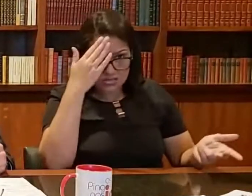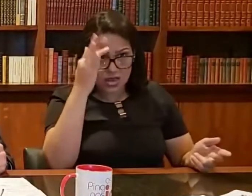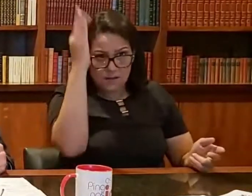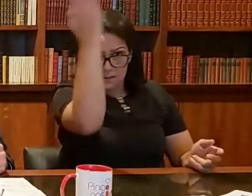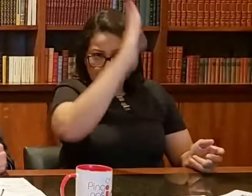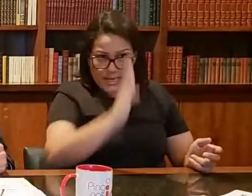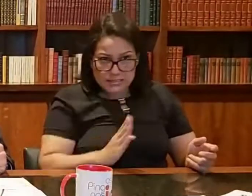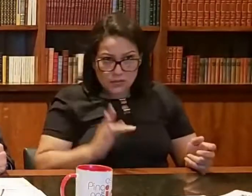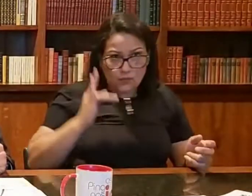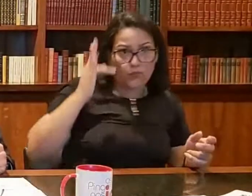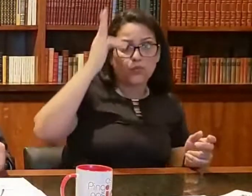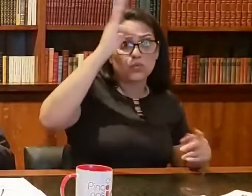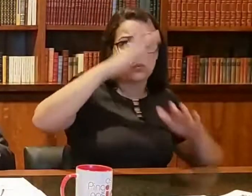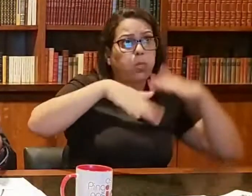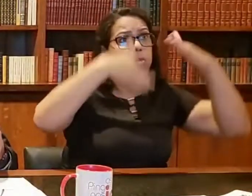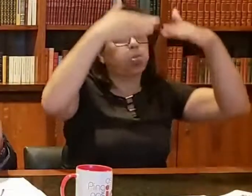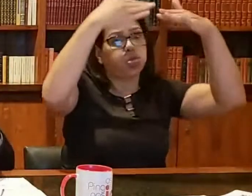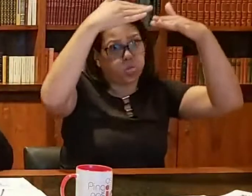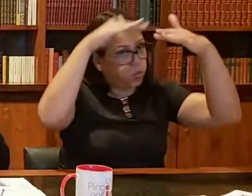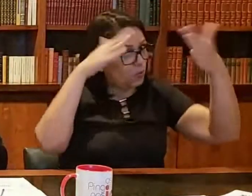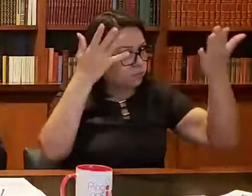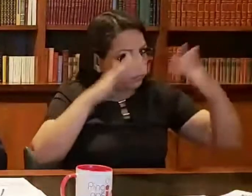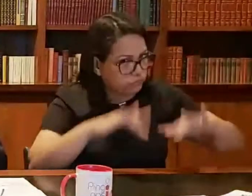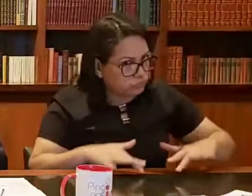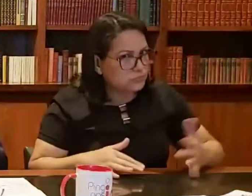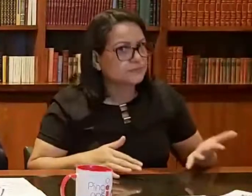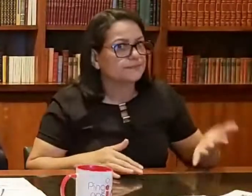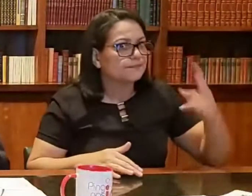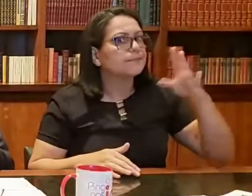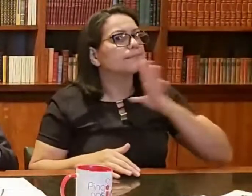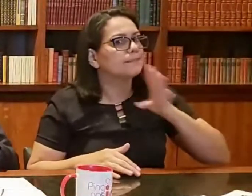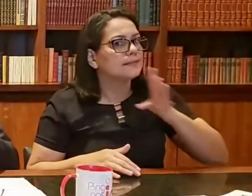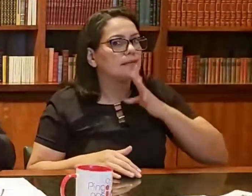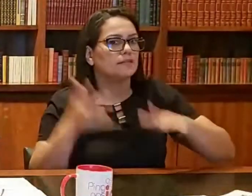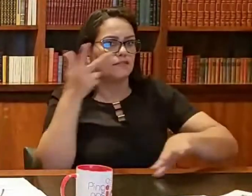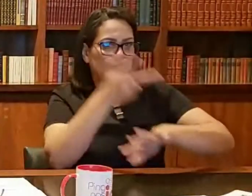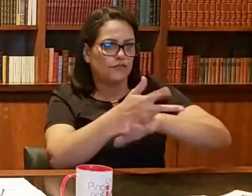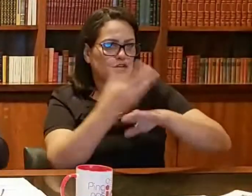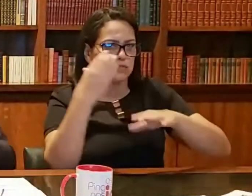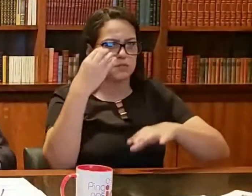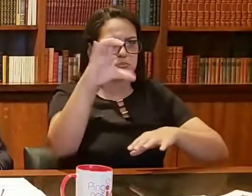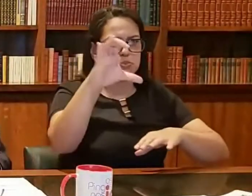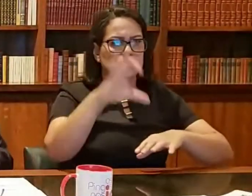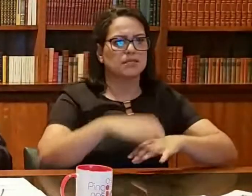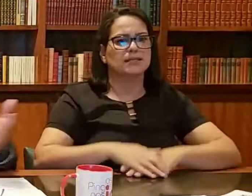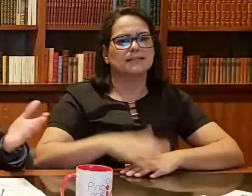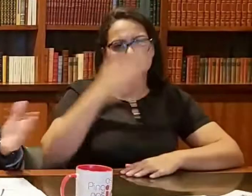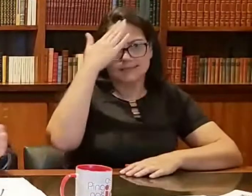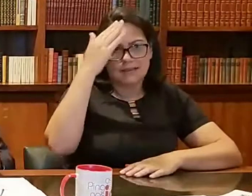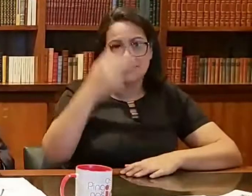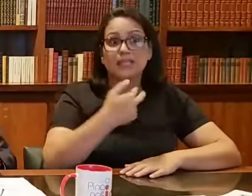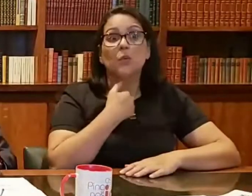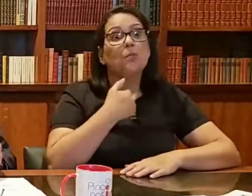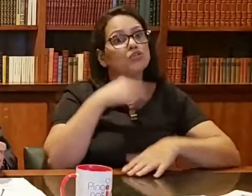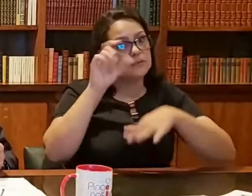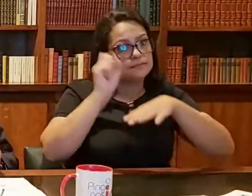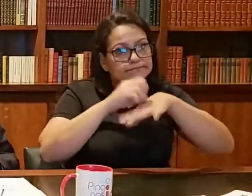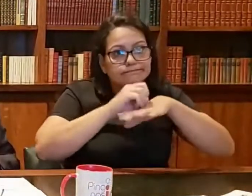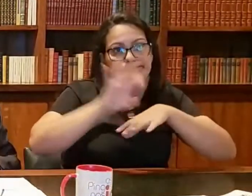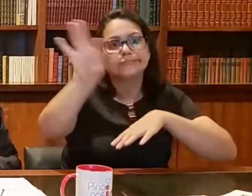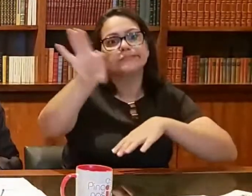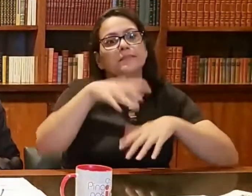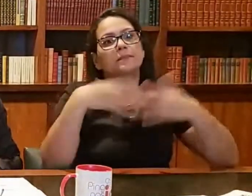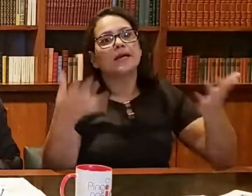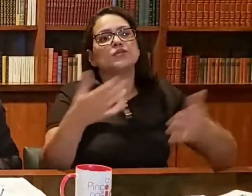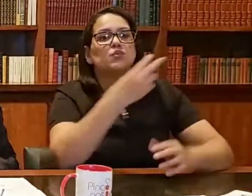país? E vocês lembram daquele vídeo nosso que vazou, que não era para ter vazado, mas